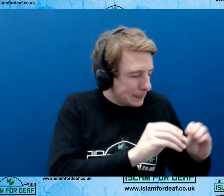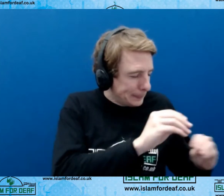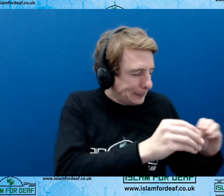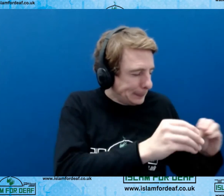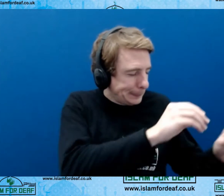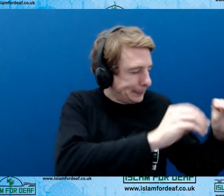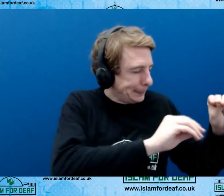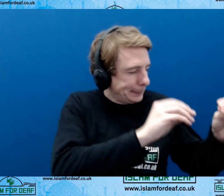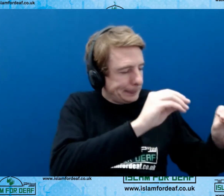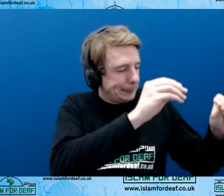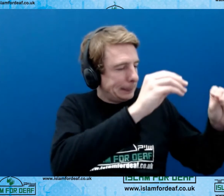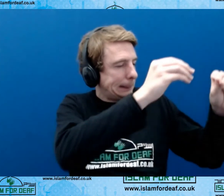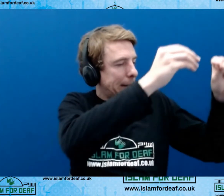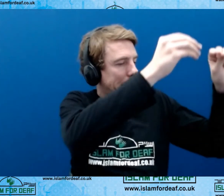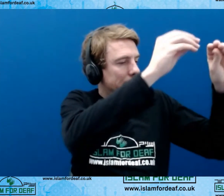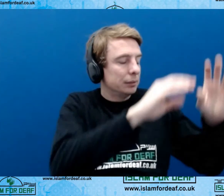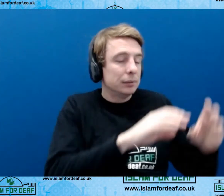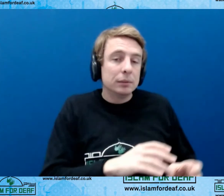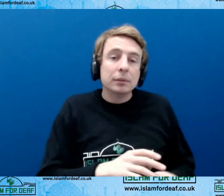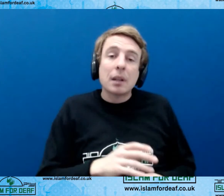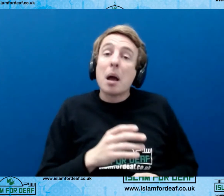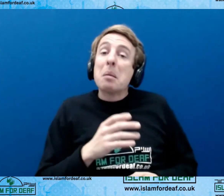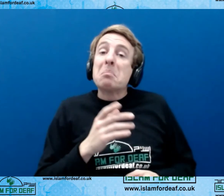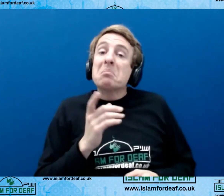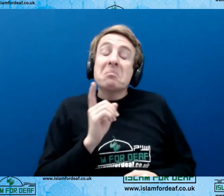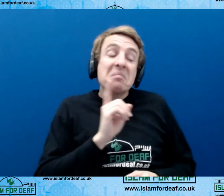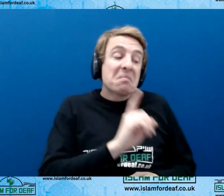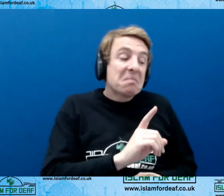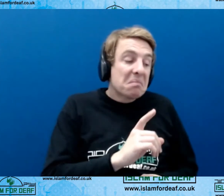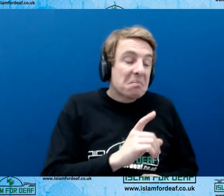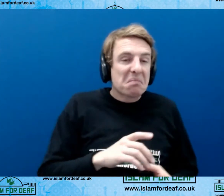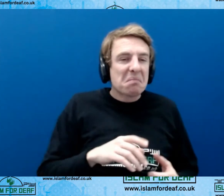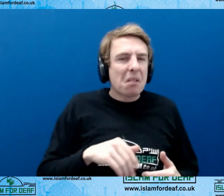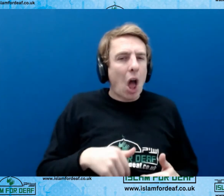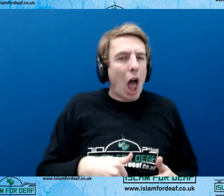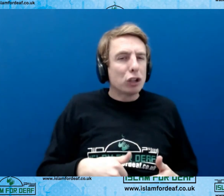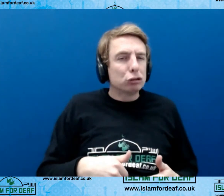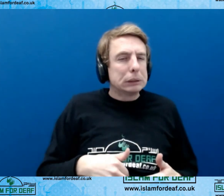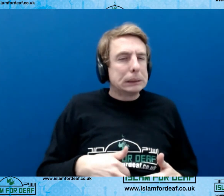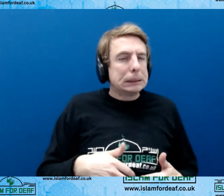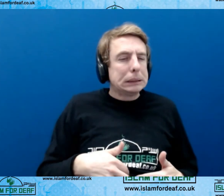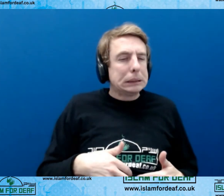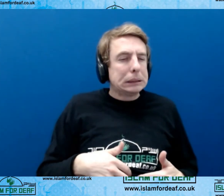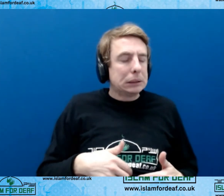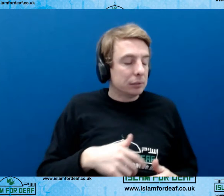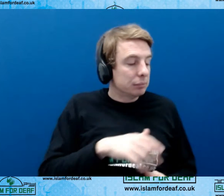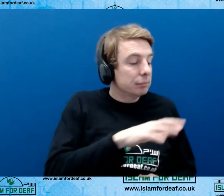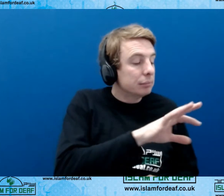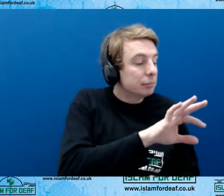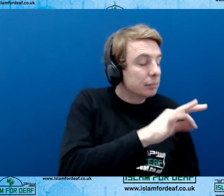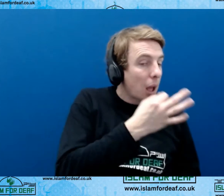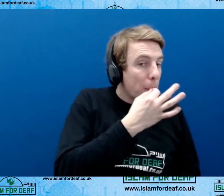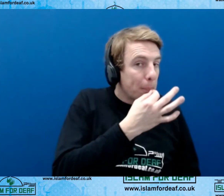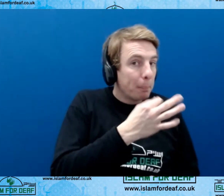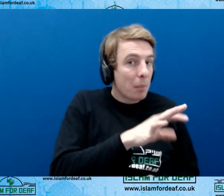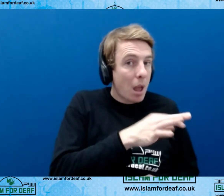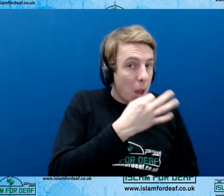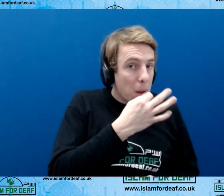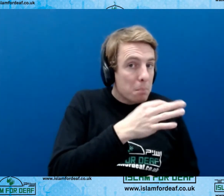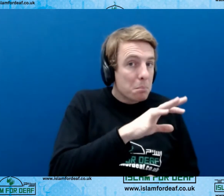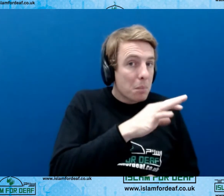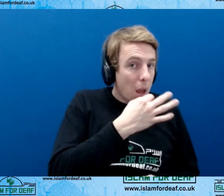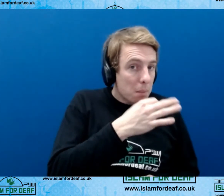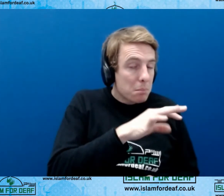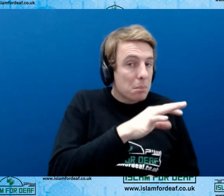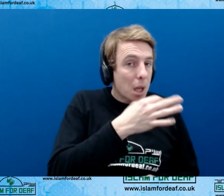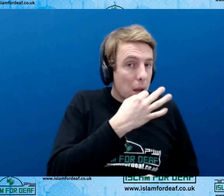ثم تبرأ منهم قائلا لكم دينكم ولي دين هذه براءة من دين